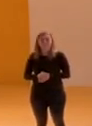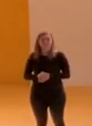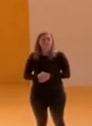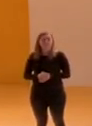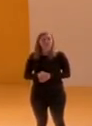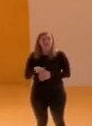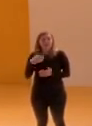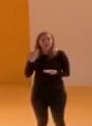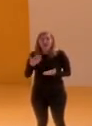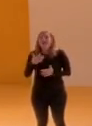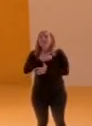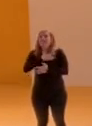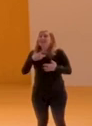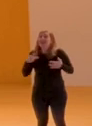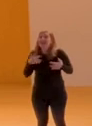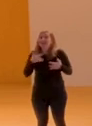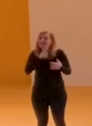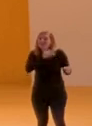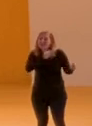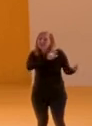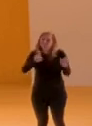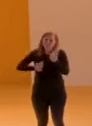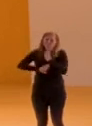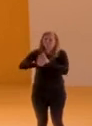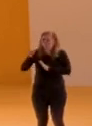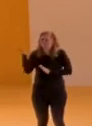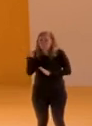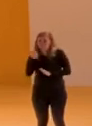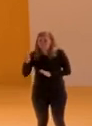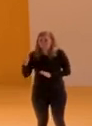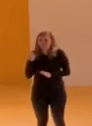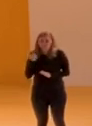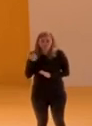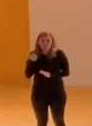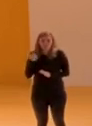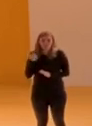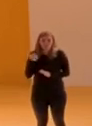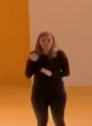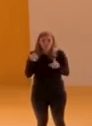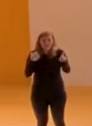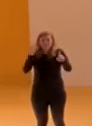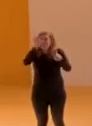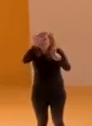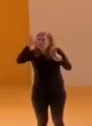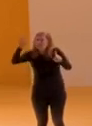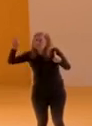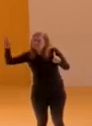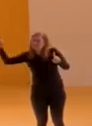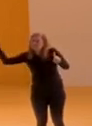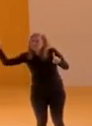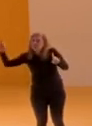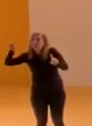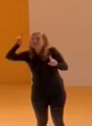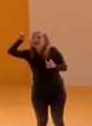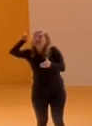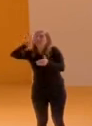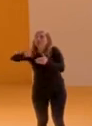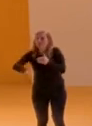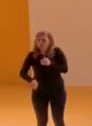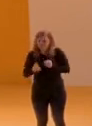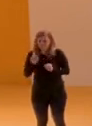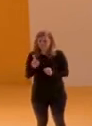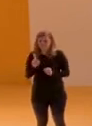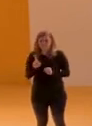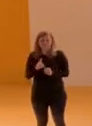i Drodzy państwo na Węgrzech to była taka hiperinflacja ona ma tyle zer na miesiąc